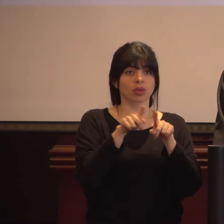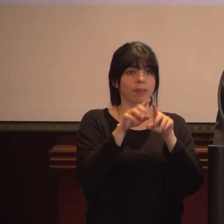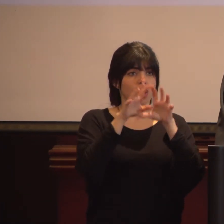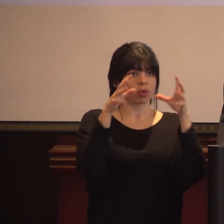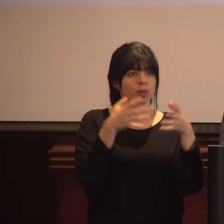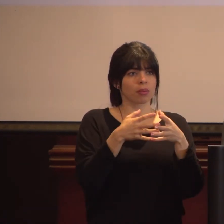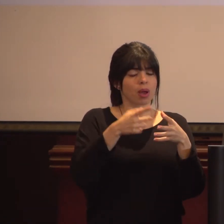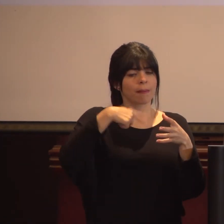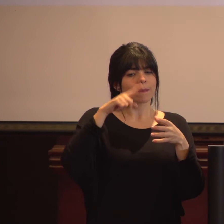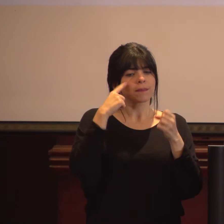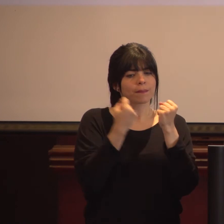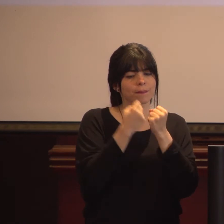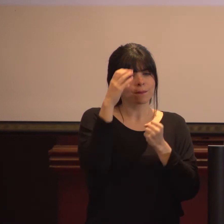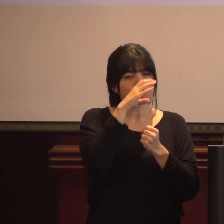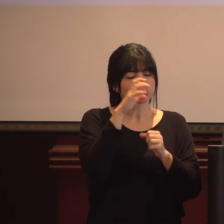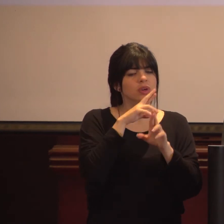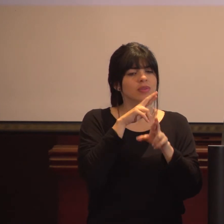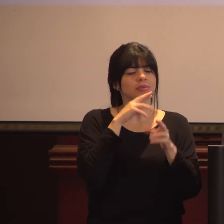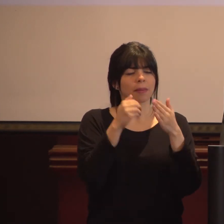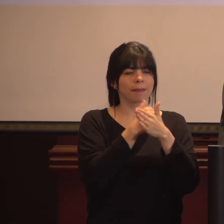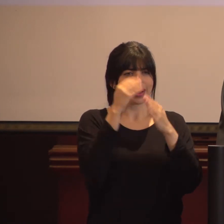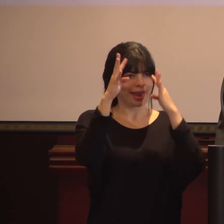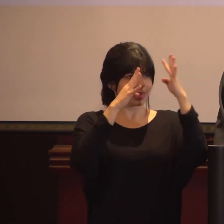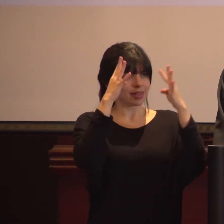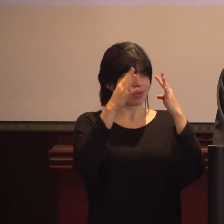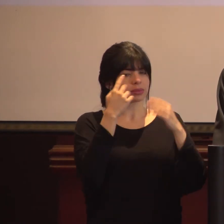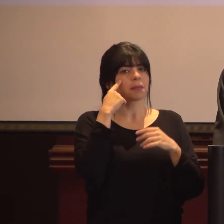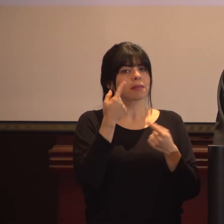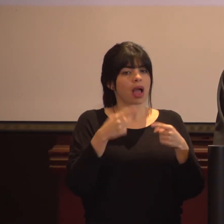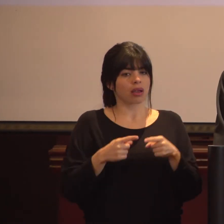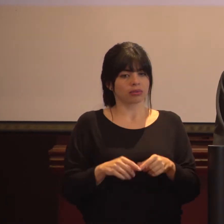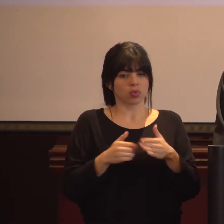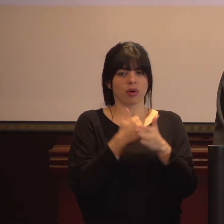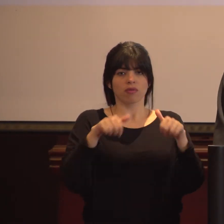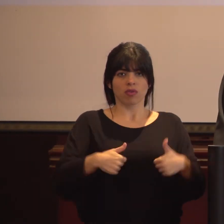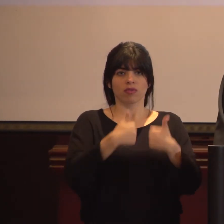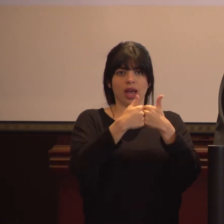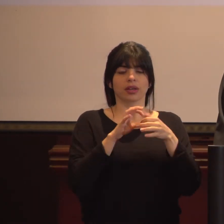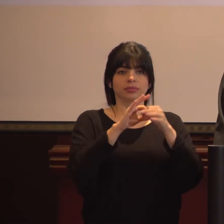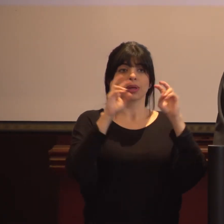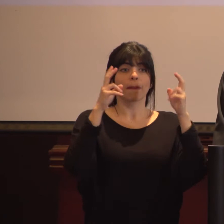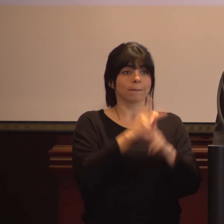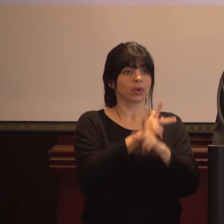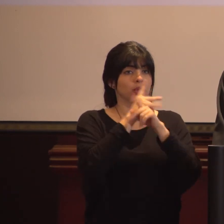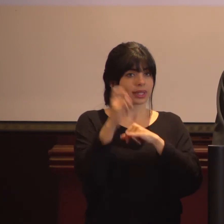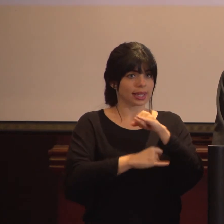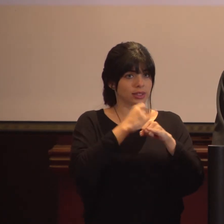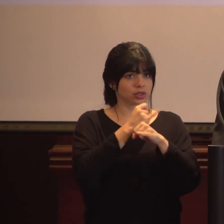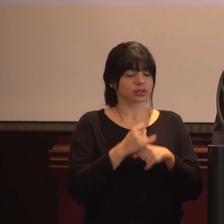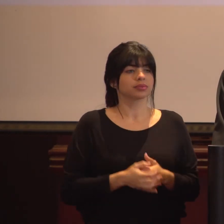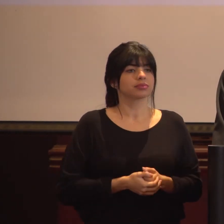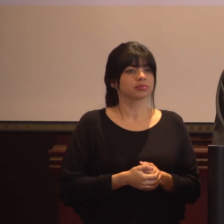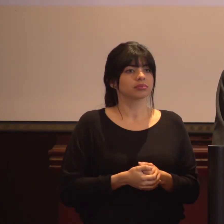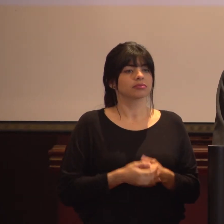en la búsqueda de respuestas creativas para los crecientes retos en materia de protección internacional